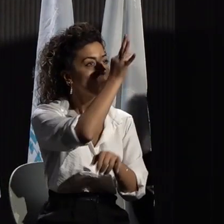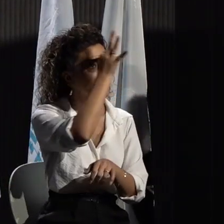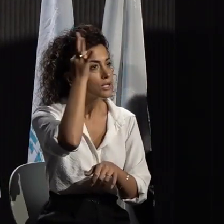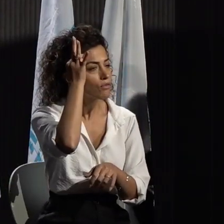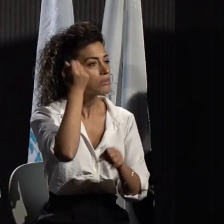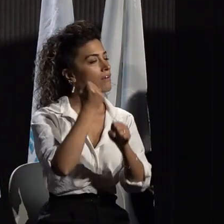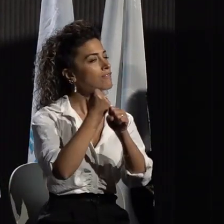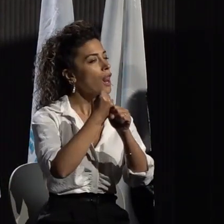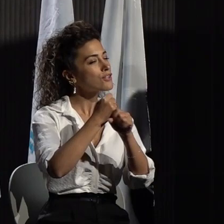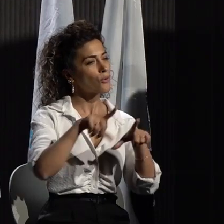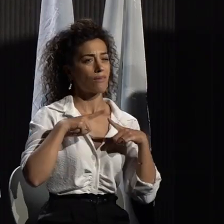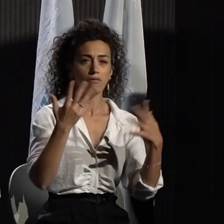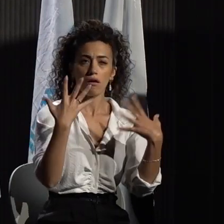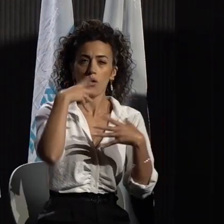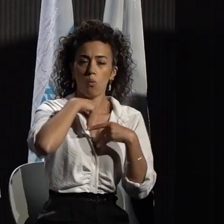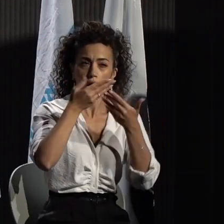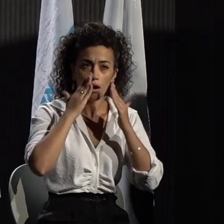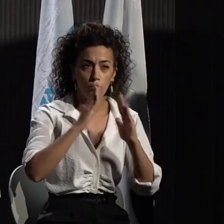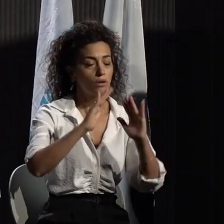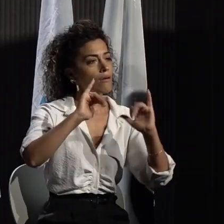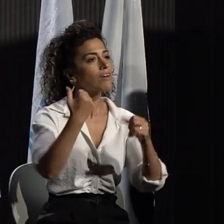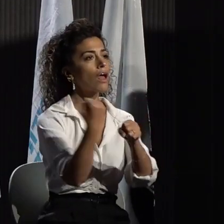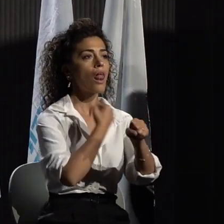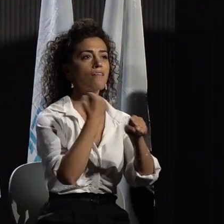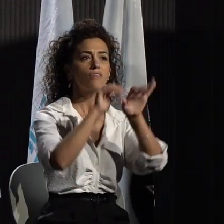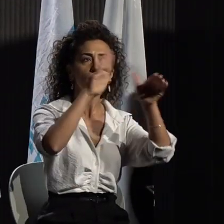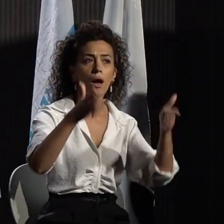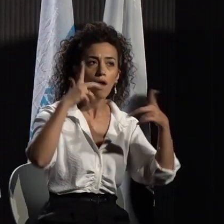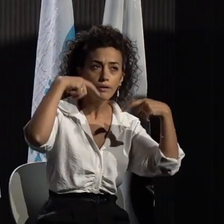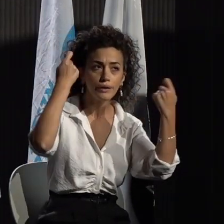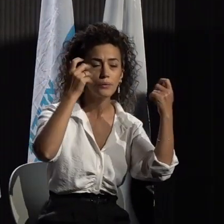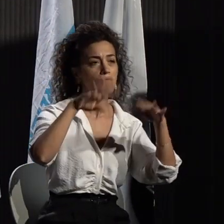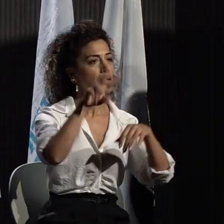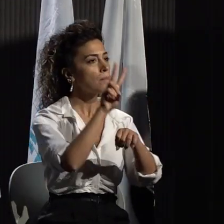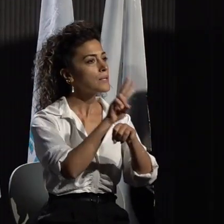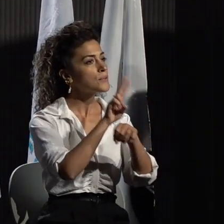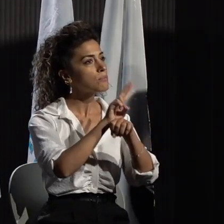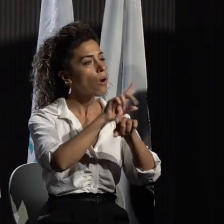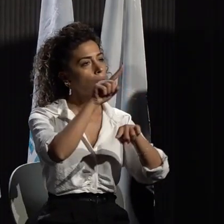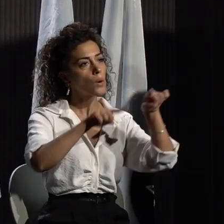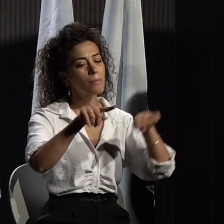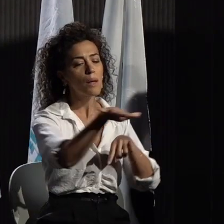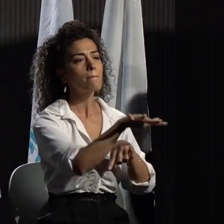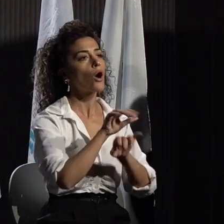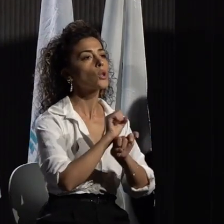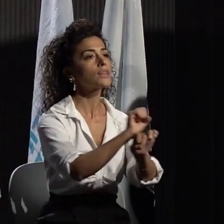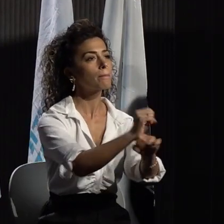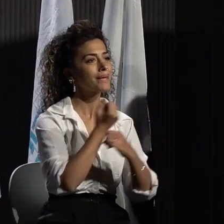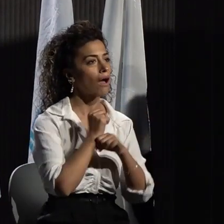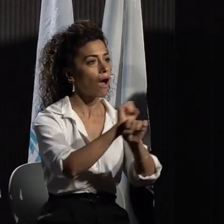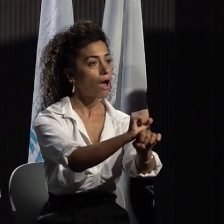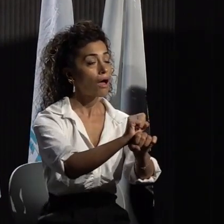חיי רוח ואמונה להפעיל מערכות חינוך לשמור על מערכות של תמיכה וסיוע לזולת